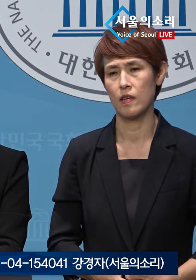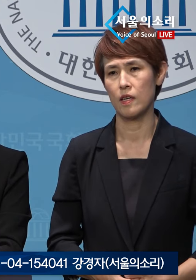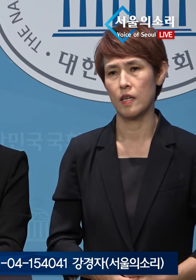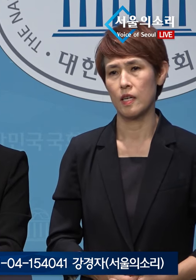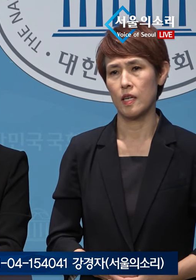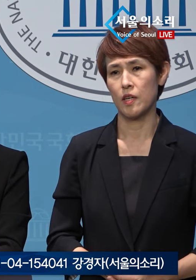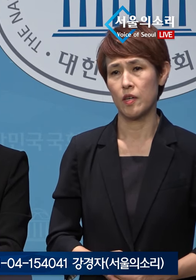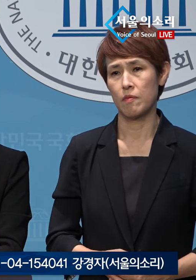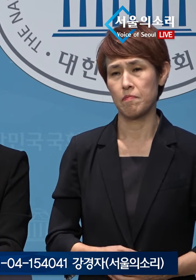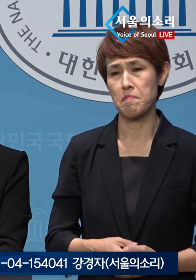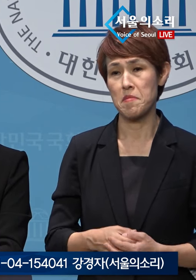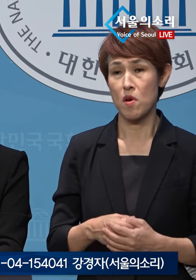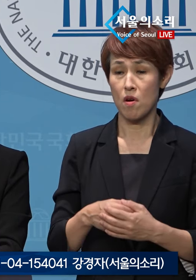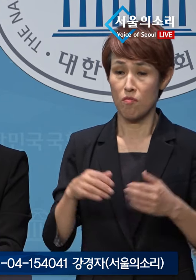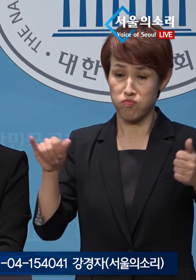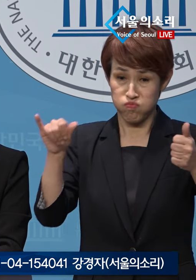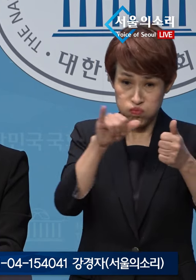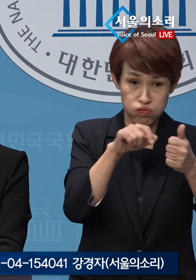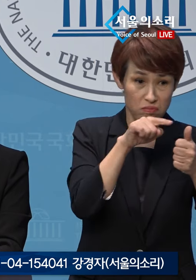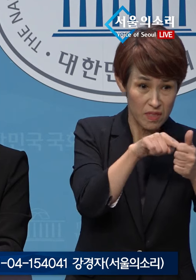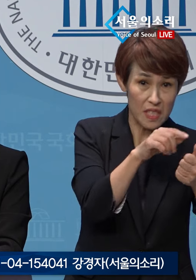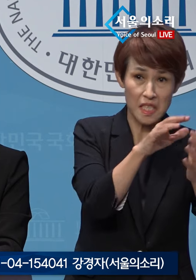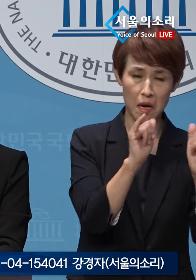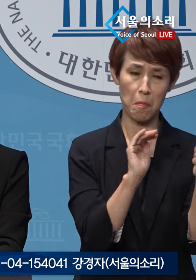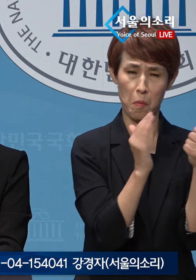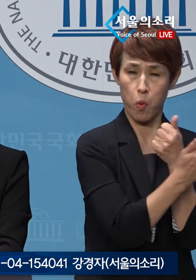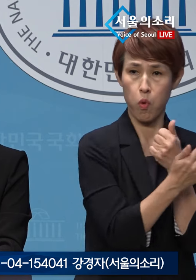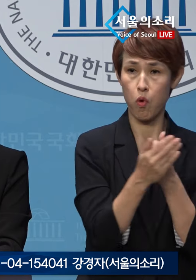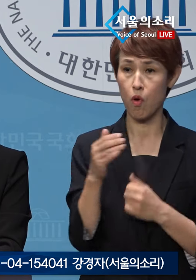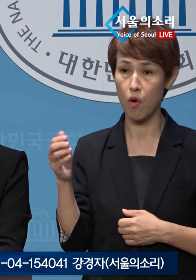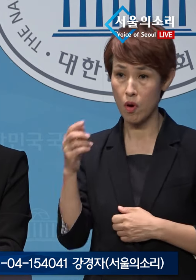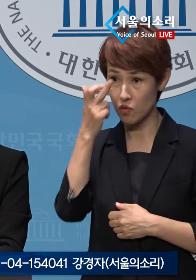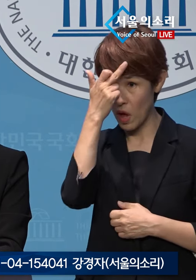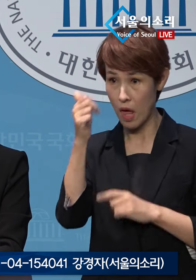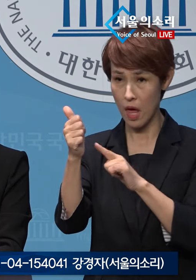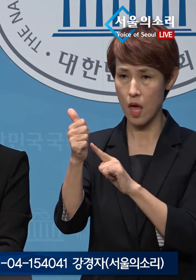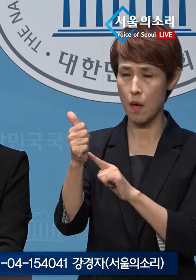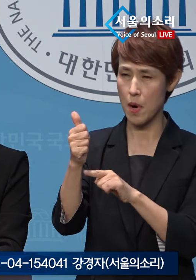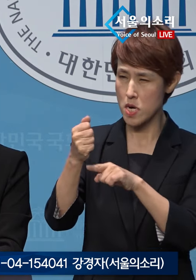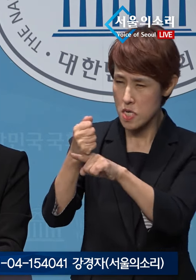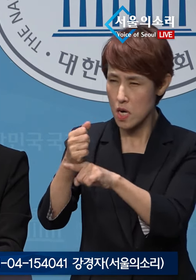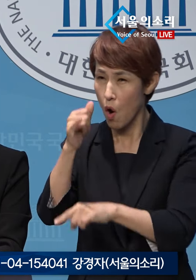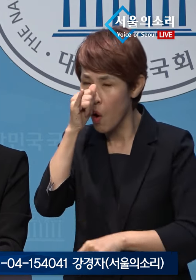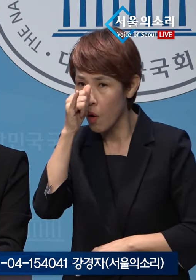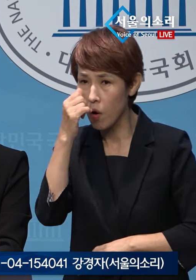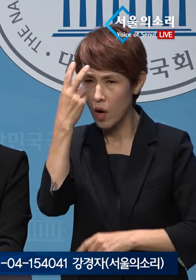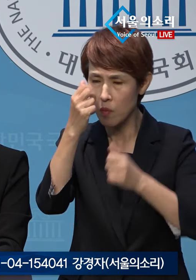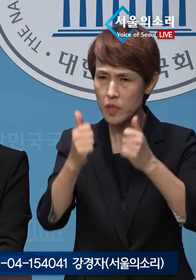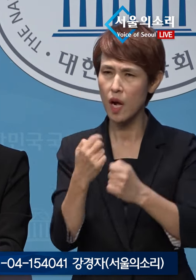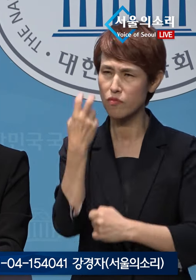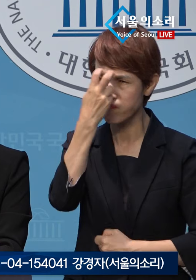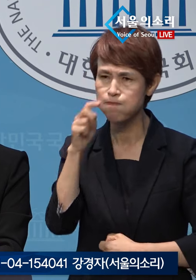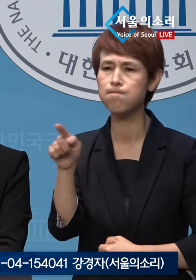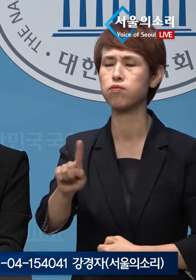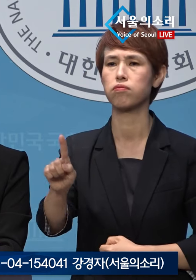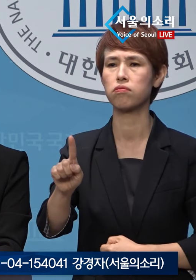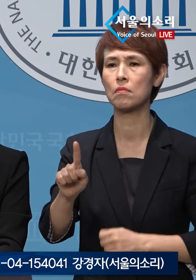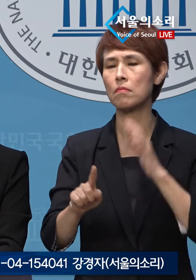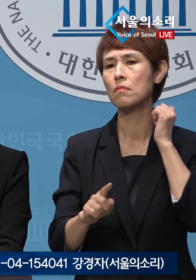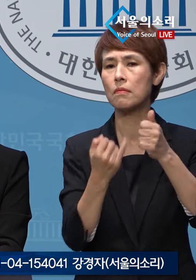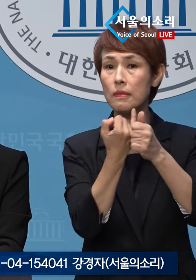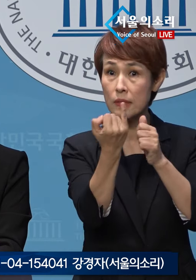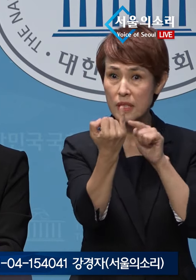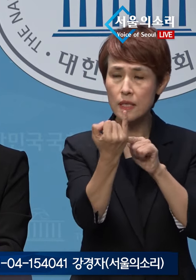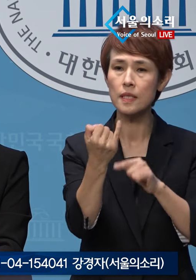받은 사람은 감싸고 준 사람만 함정으로 모는 검찰의 파렴치한 수사는 오히려 김건희